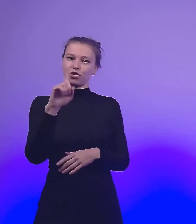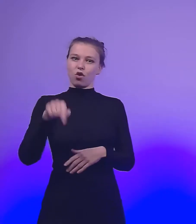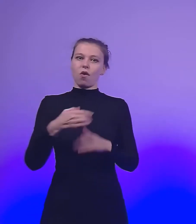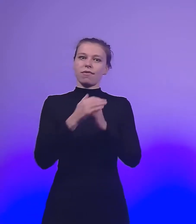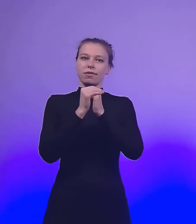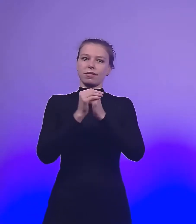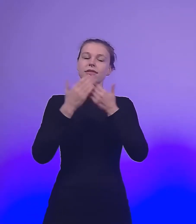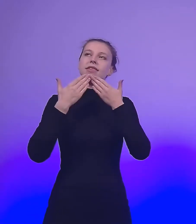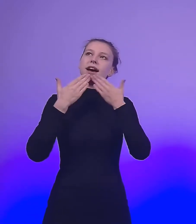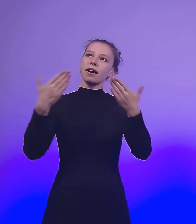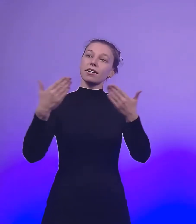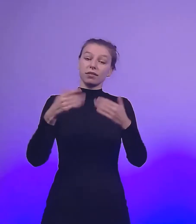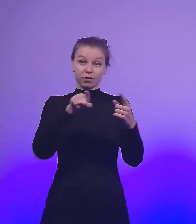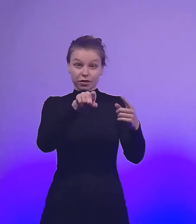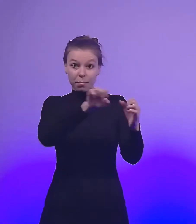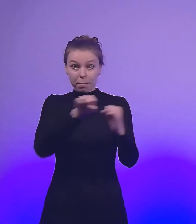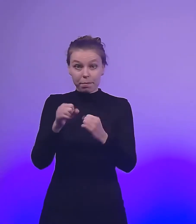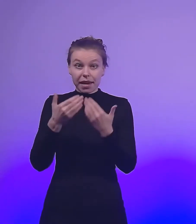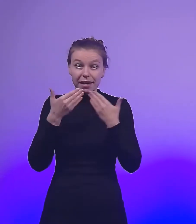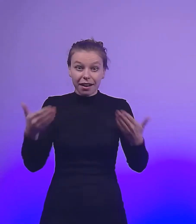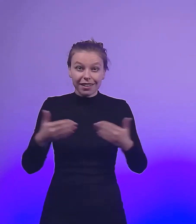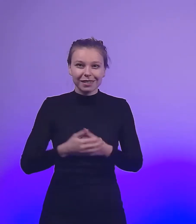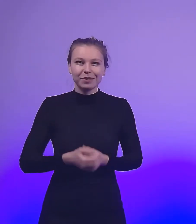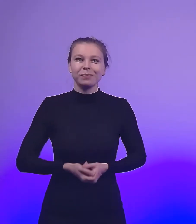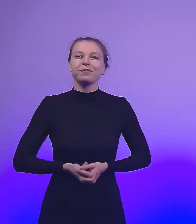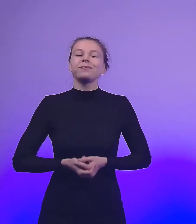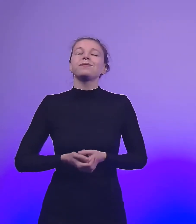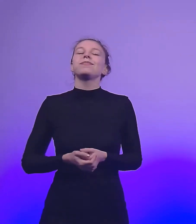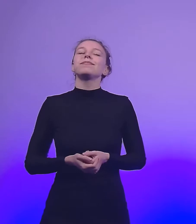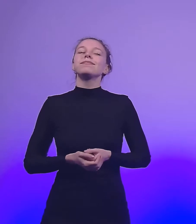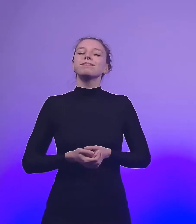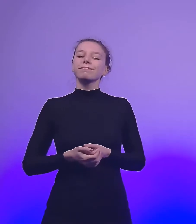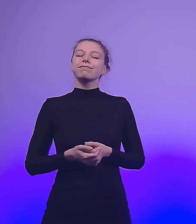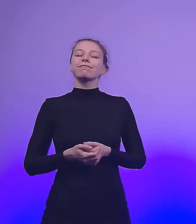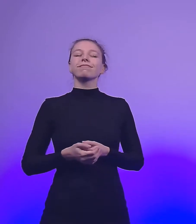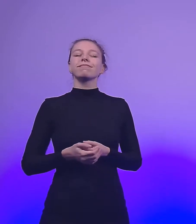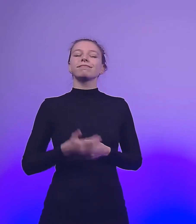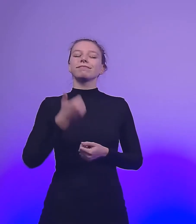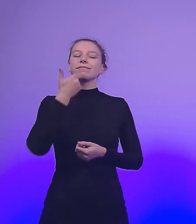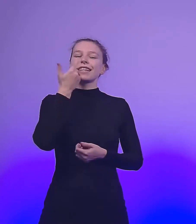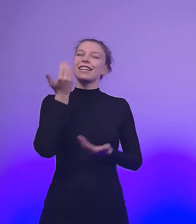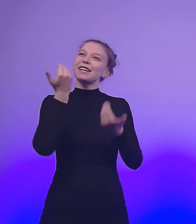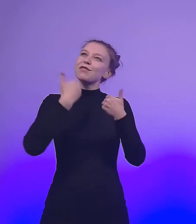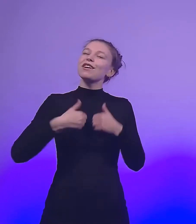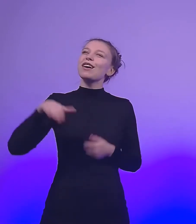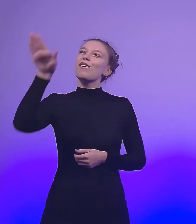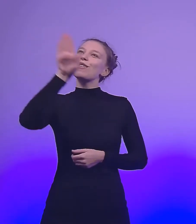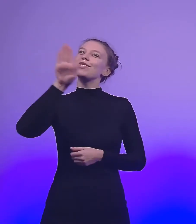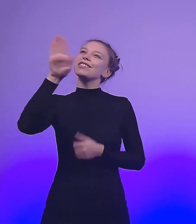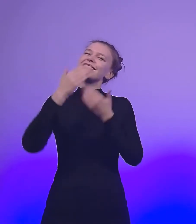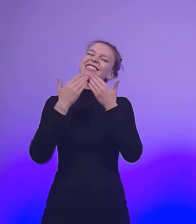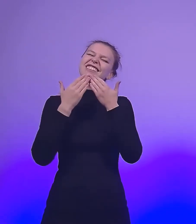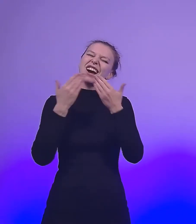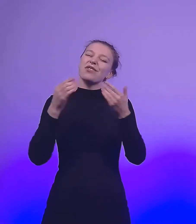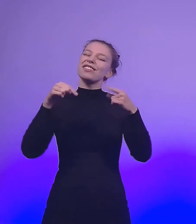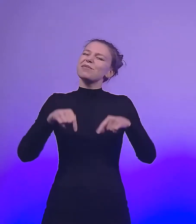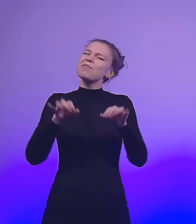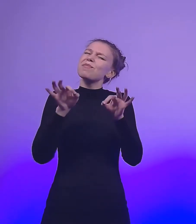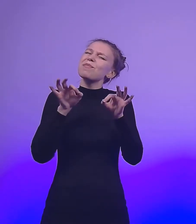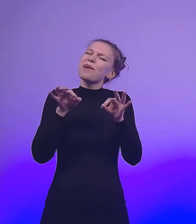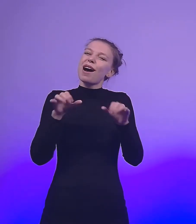Dank jullie mee? Lieve Heere God, dank u wel voor deze prachtige